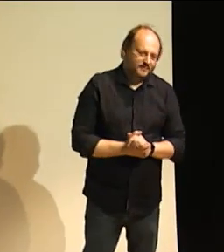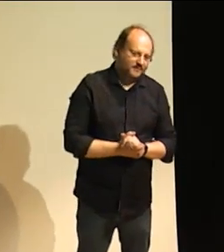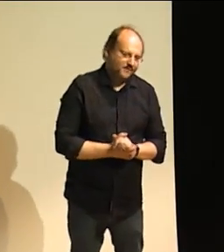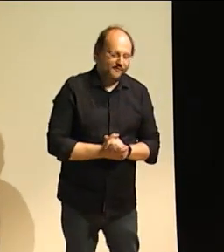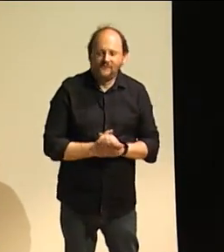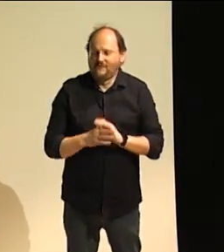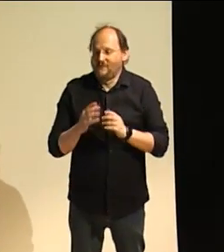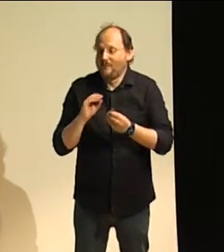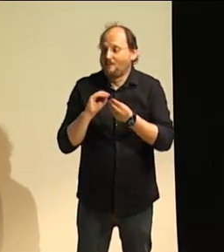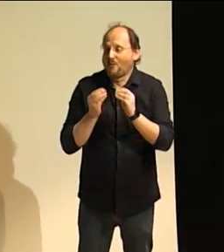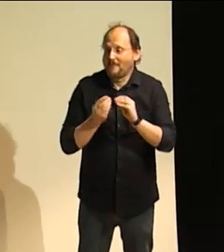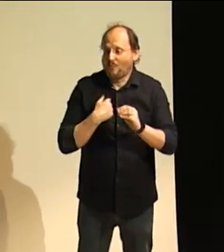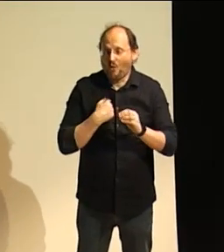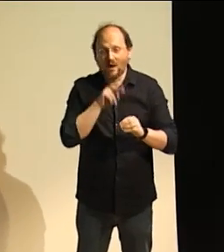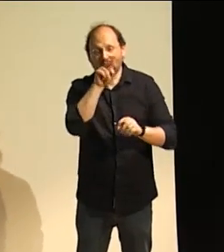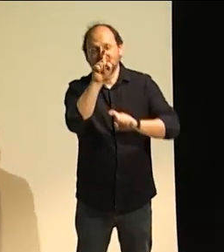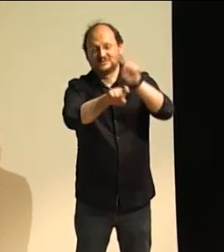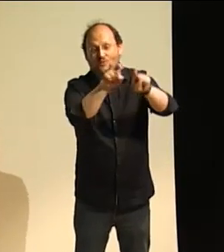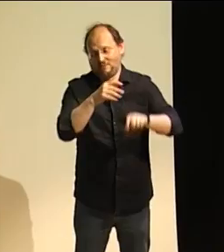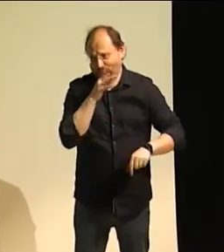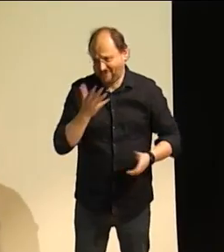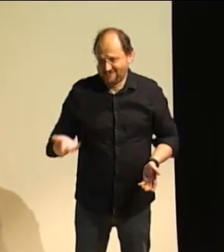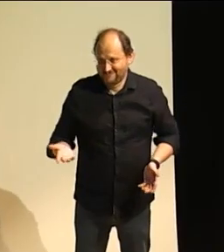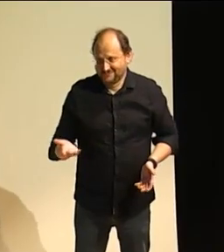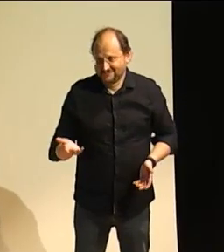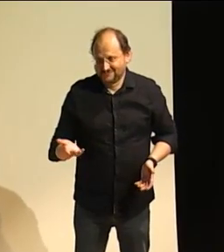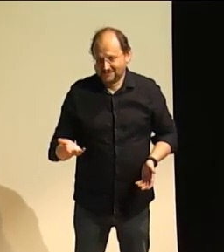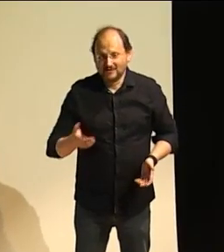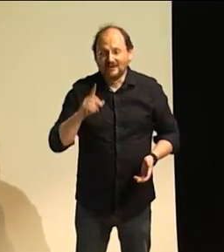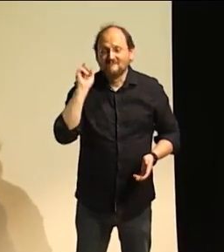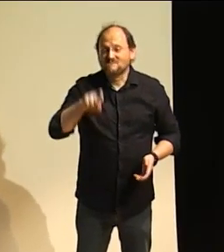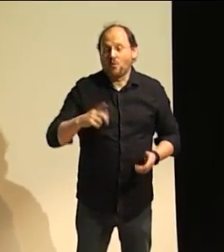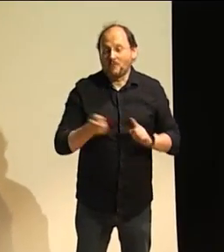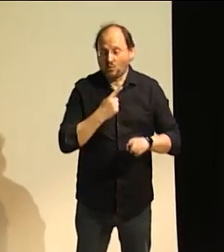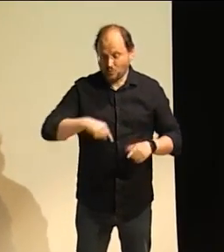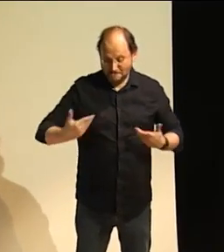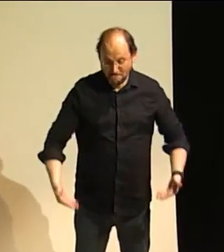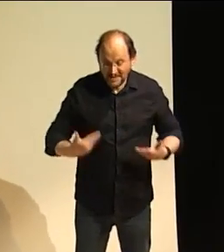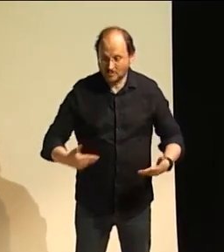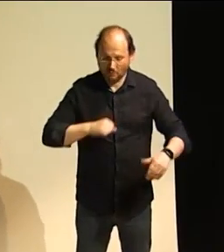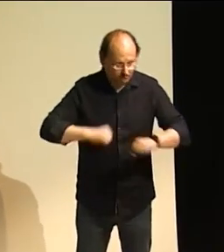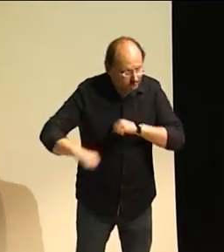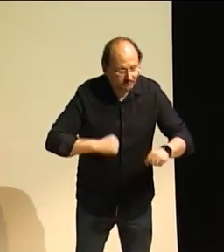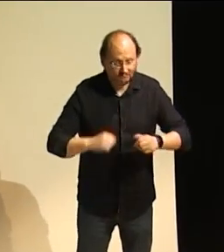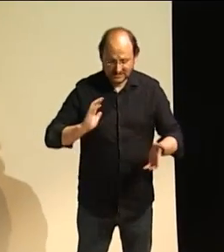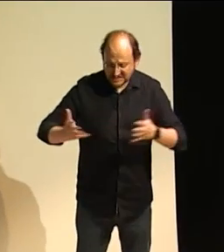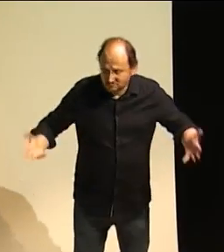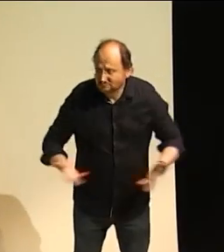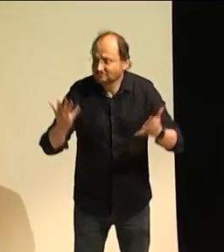intéressant, vu le nom du festival. Alors, je ne suis pas historien du futur, donc c'est difficile pour moi de répondre à